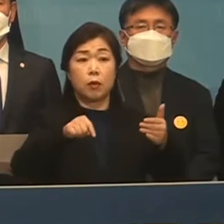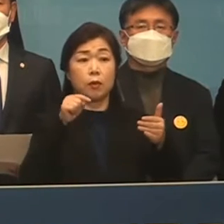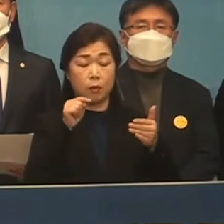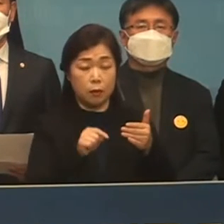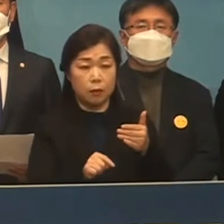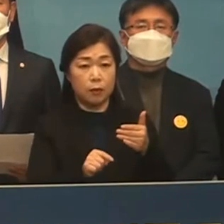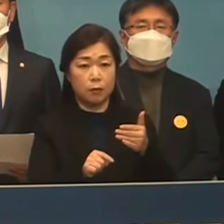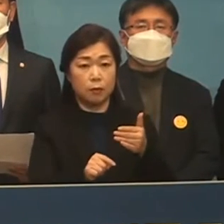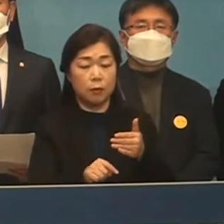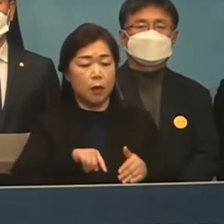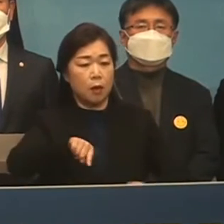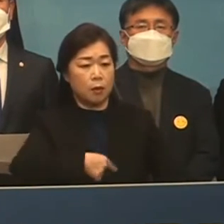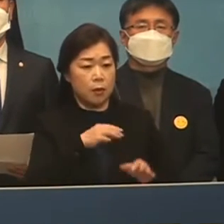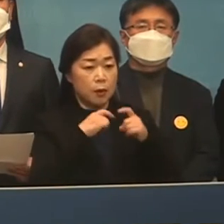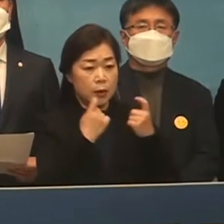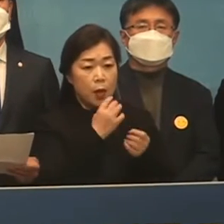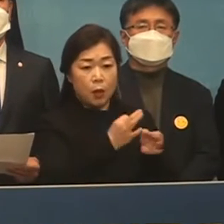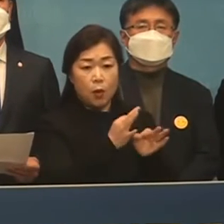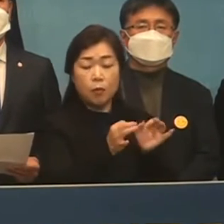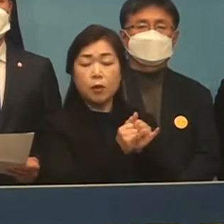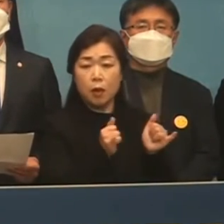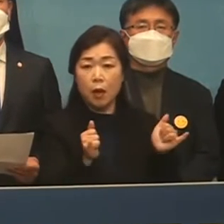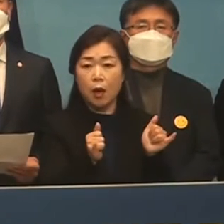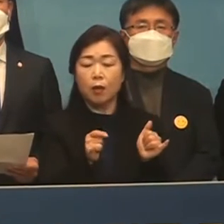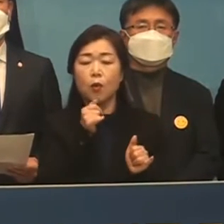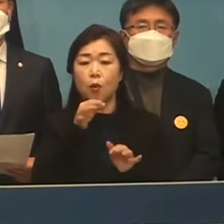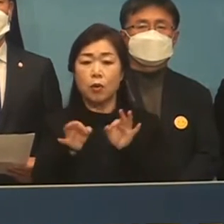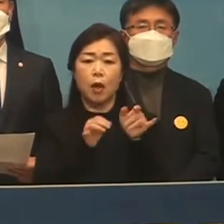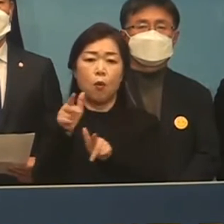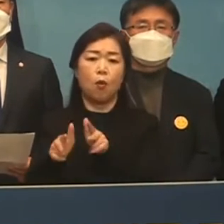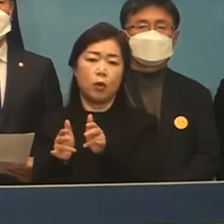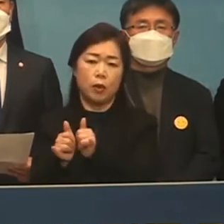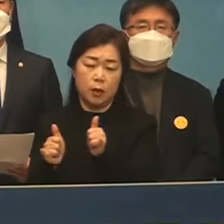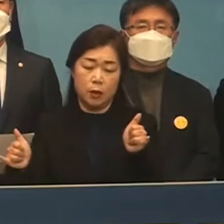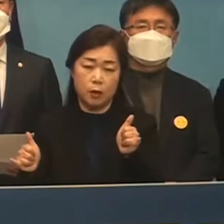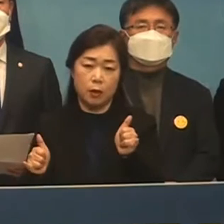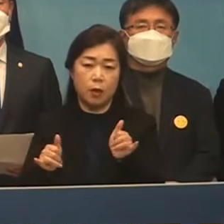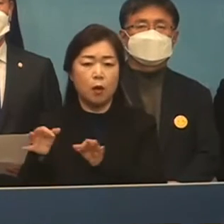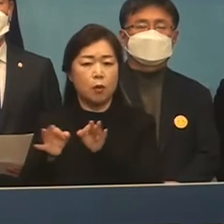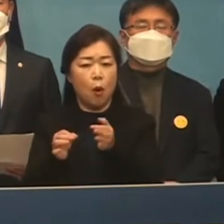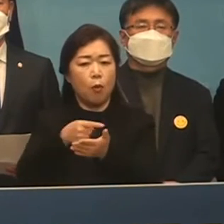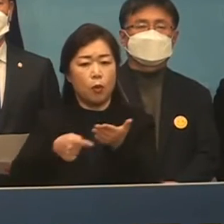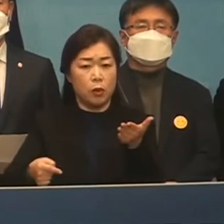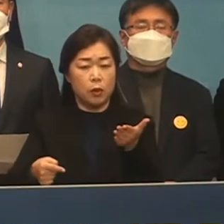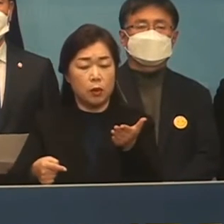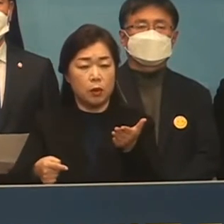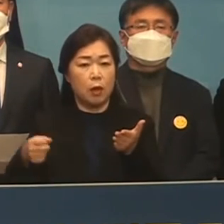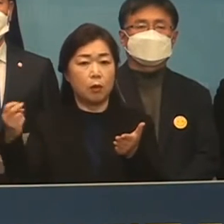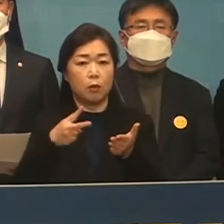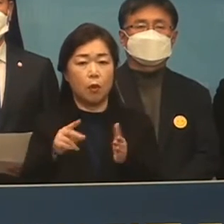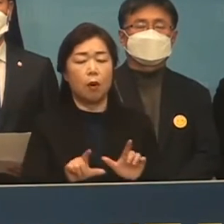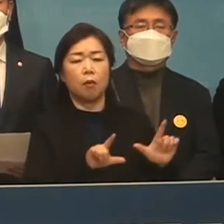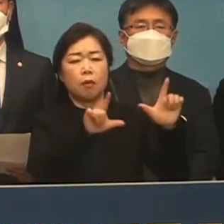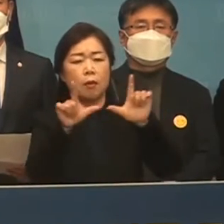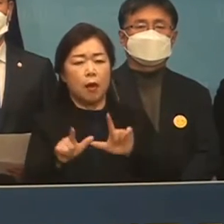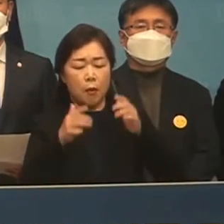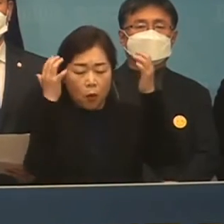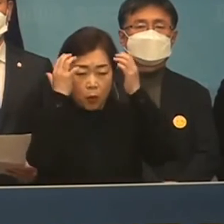중에서도 자영업 소상공인들의 영업 손실, 그로 인한 생계